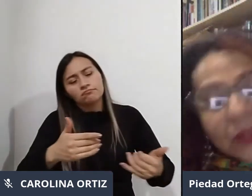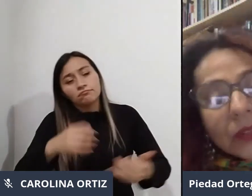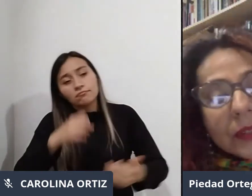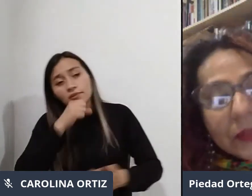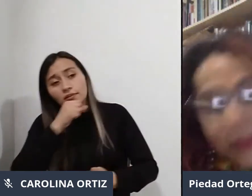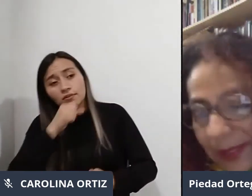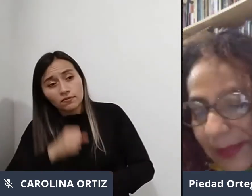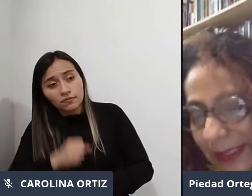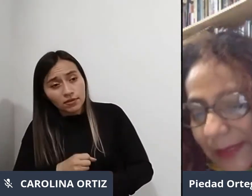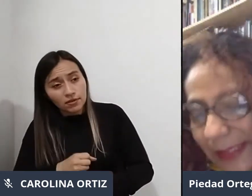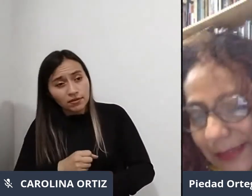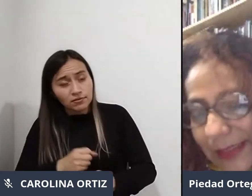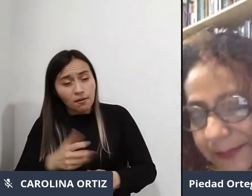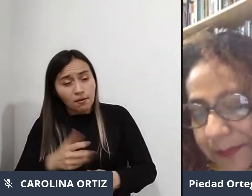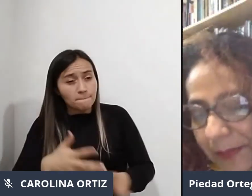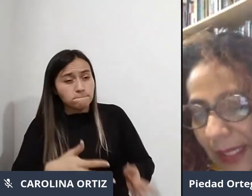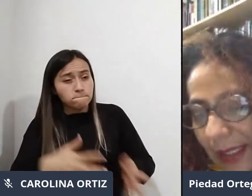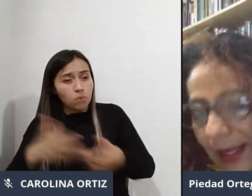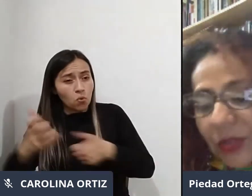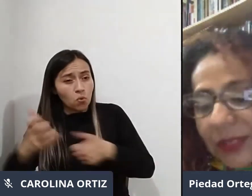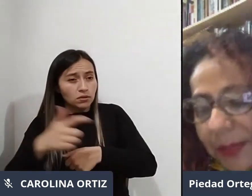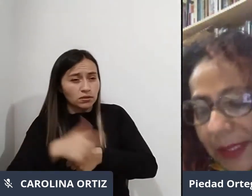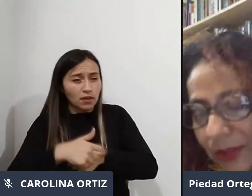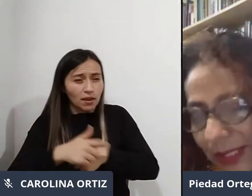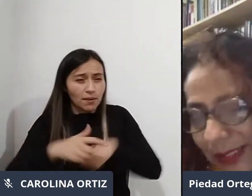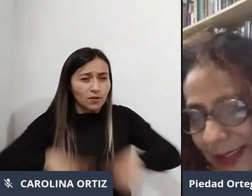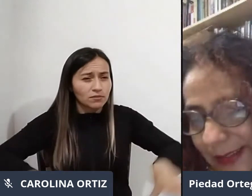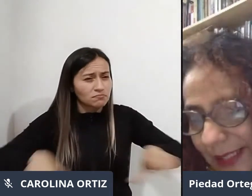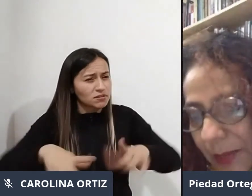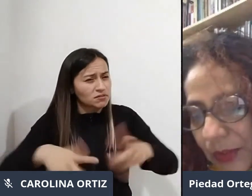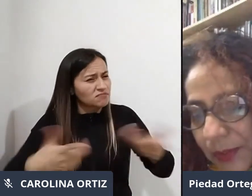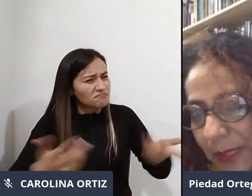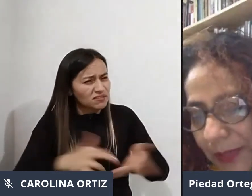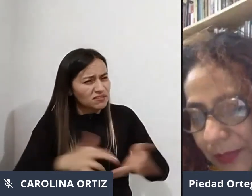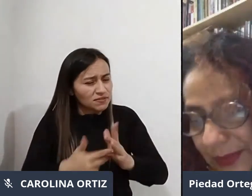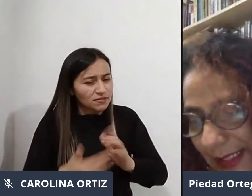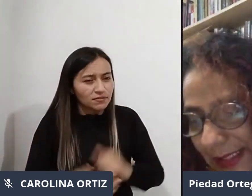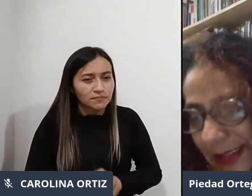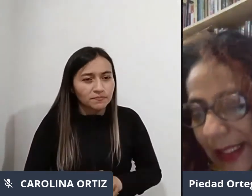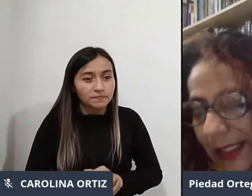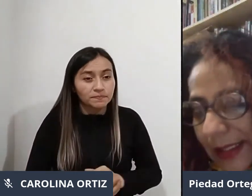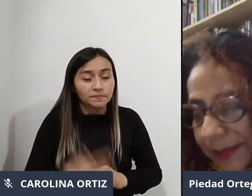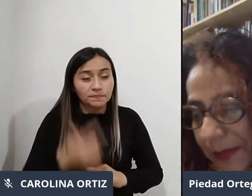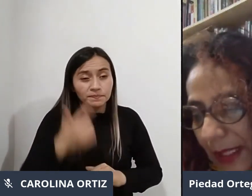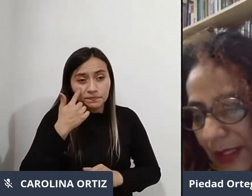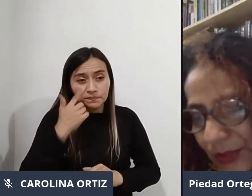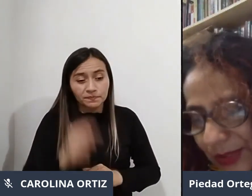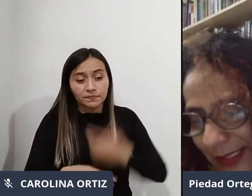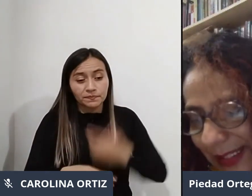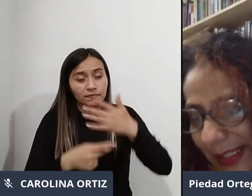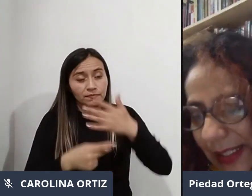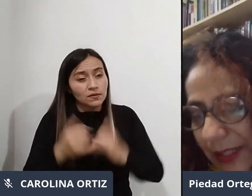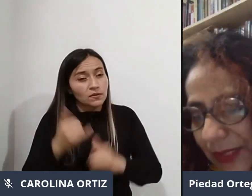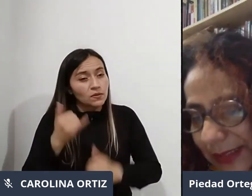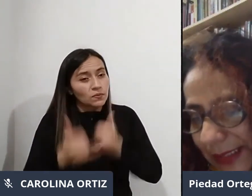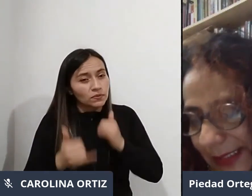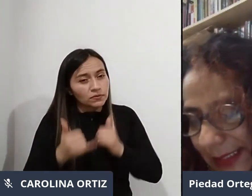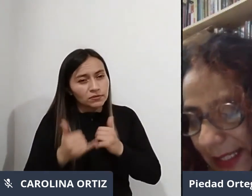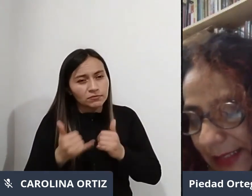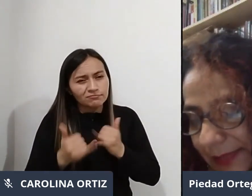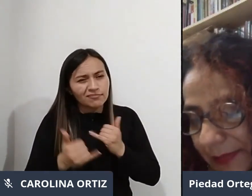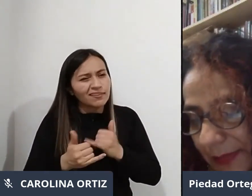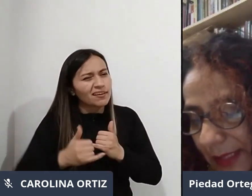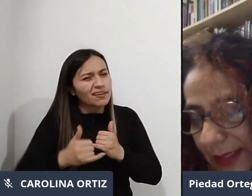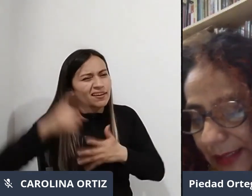Pero fundamentalmente, ¿qué condimentos necesitamos para fortalecer, sostener,